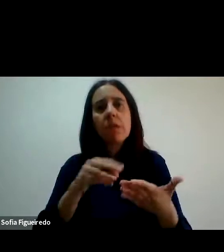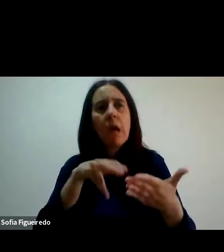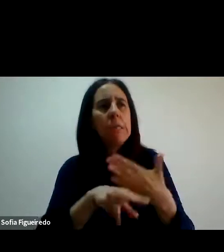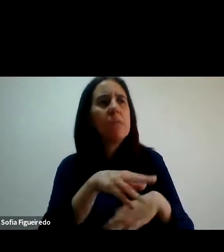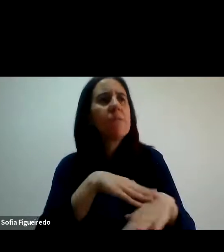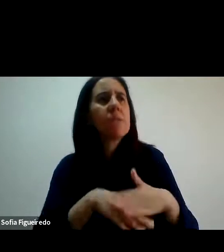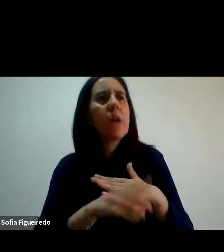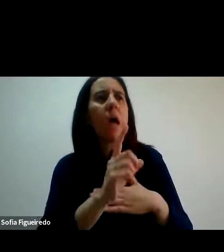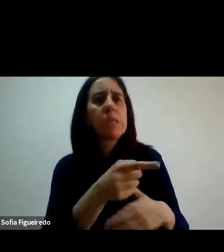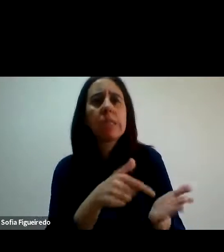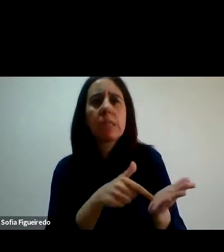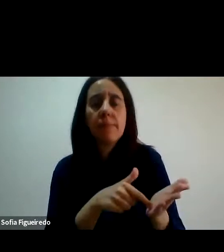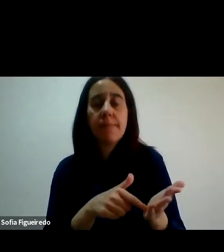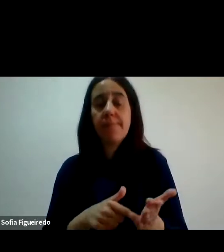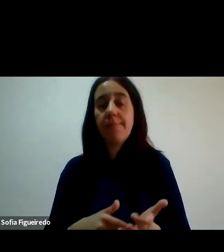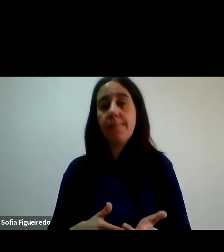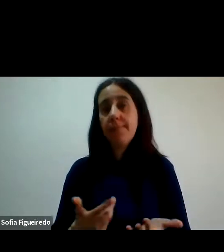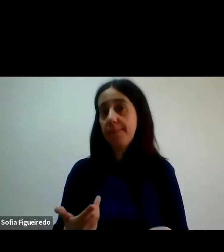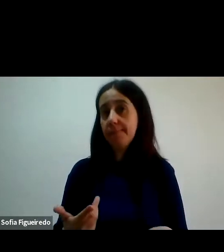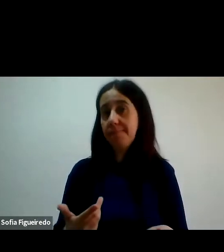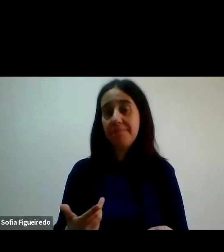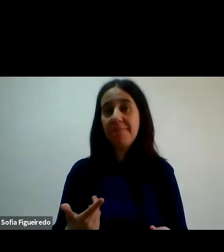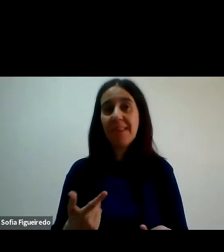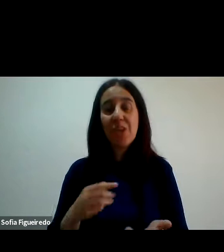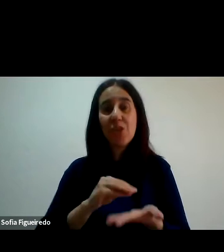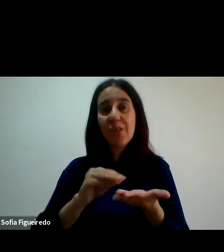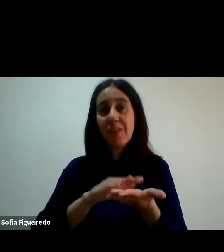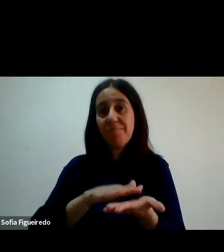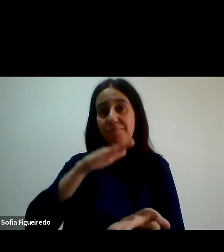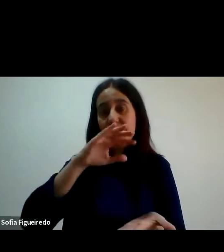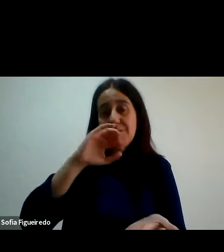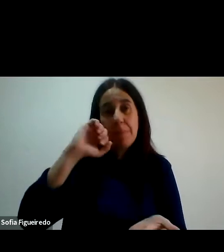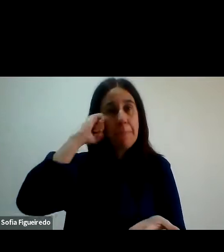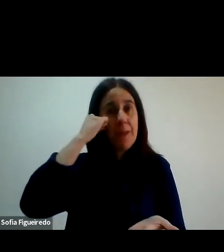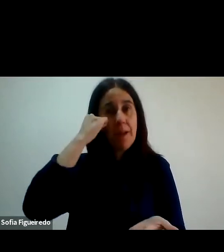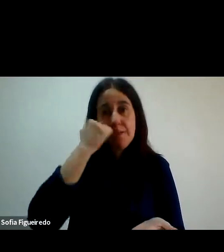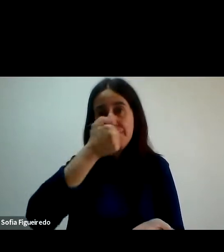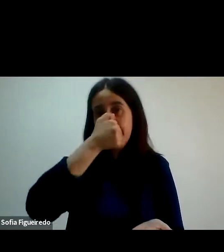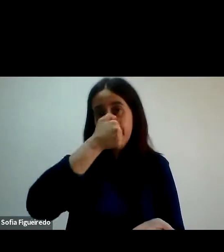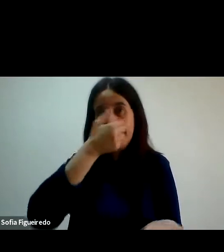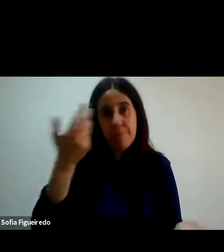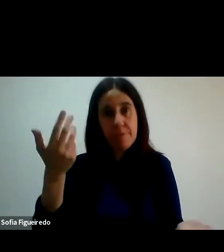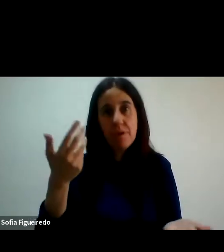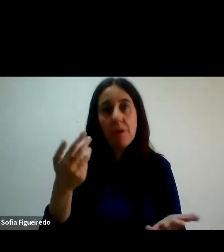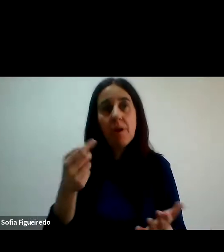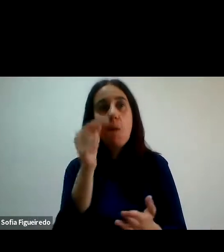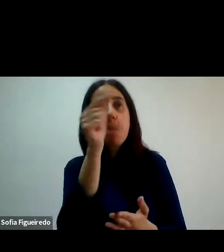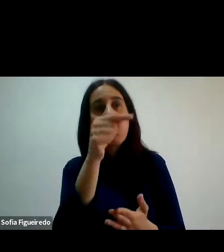fazer. Ora, isto entope a secretaria muitas vezes, cria processos por trás em termos de back-office que não